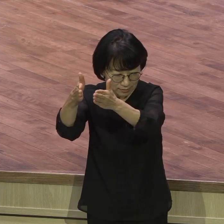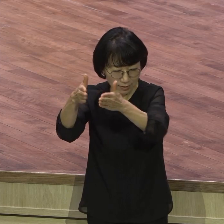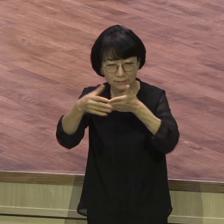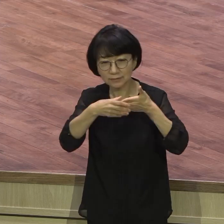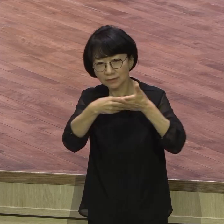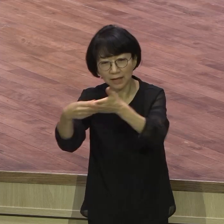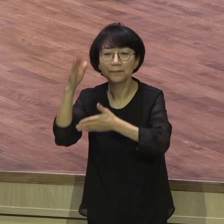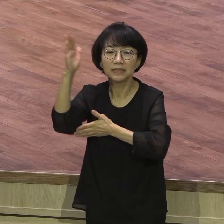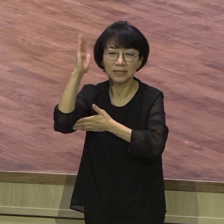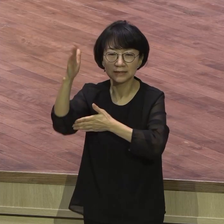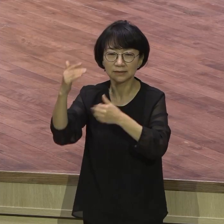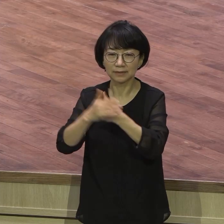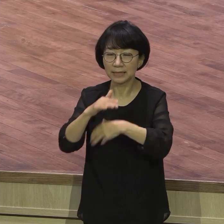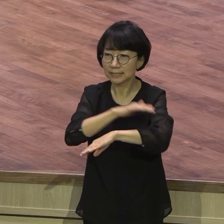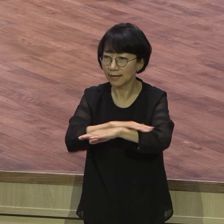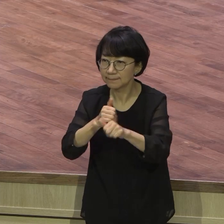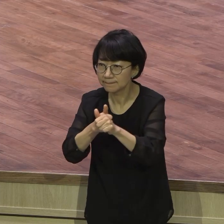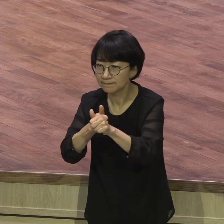아무 문제 될 게 없어요